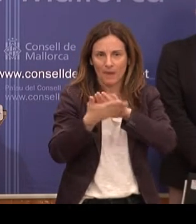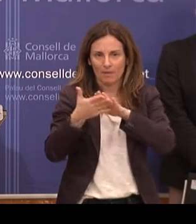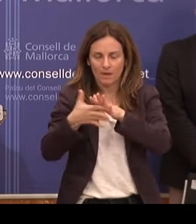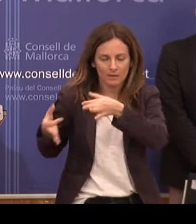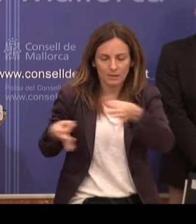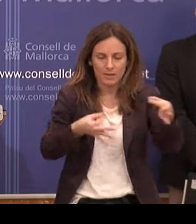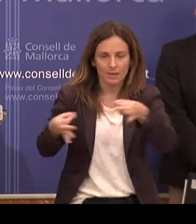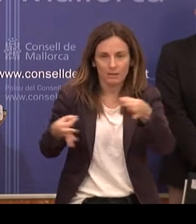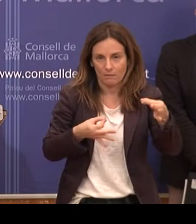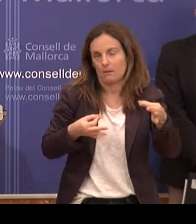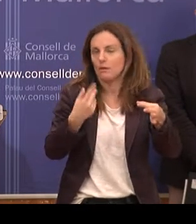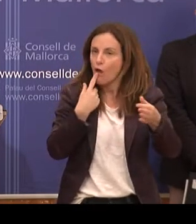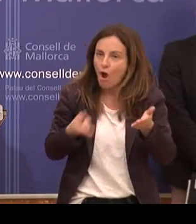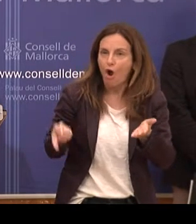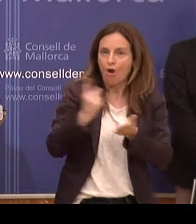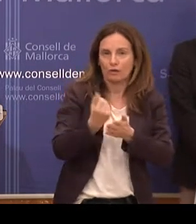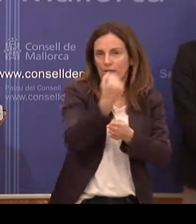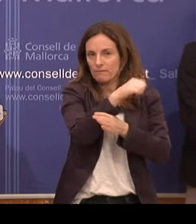aquell expedient.